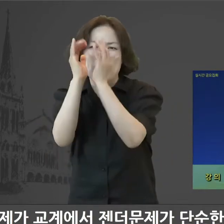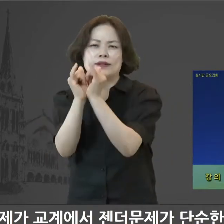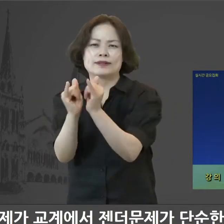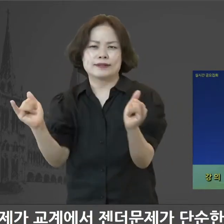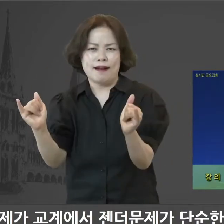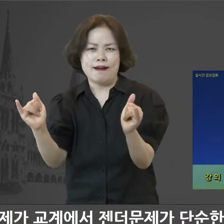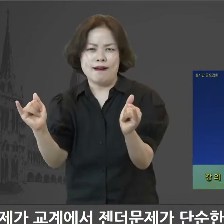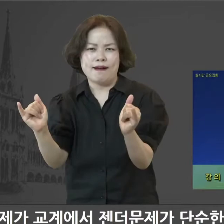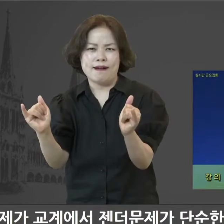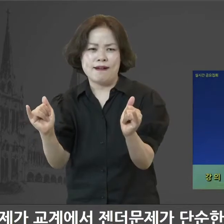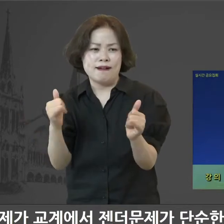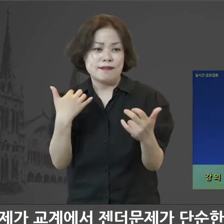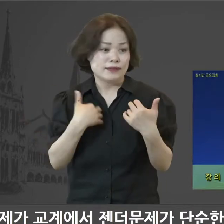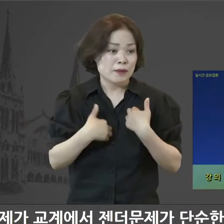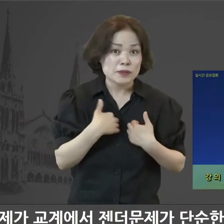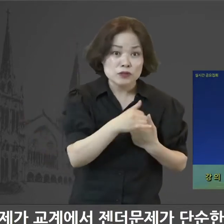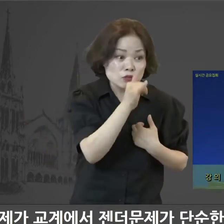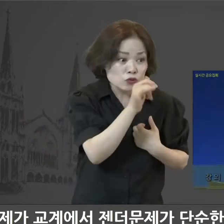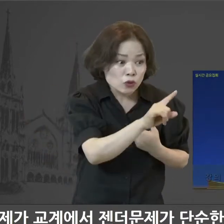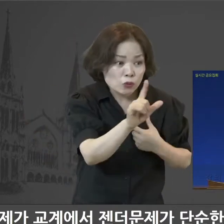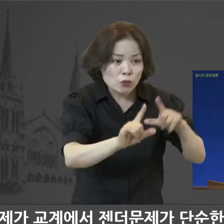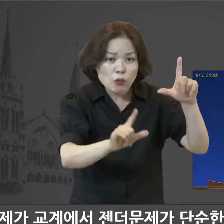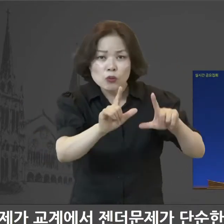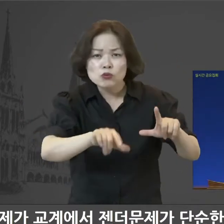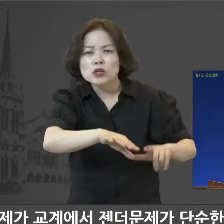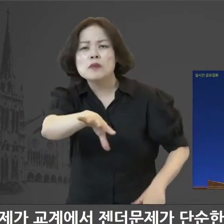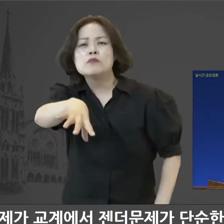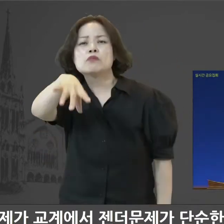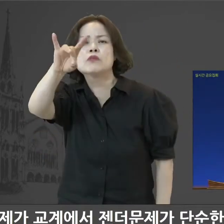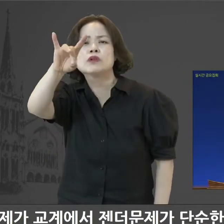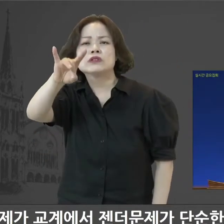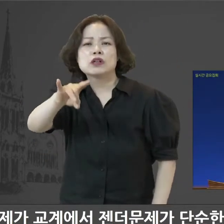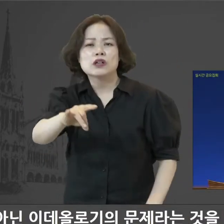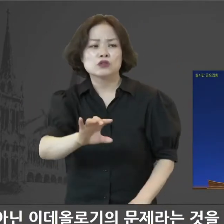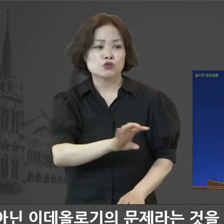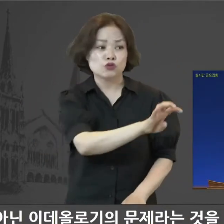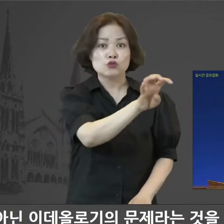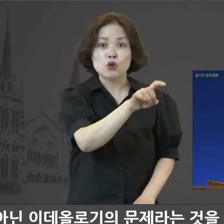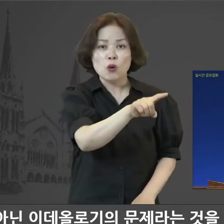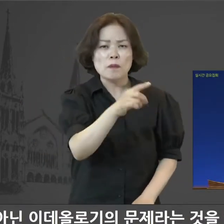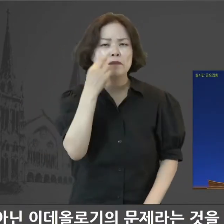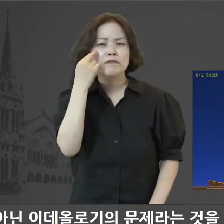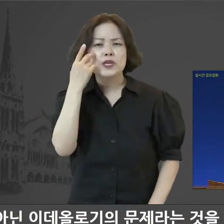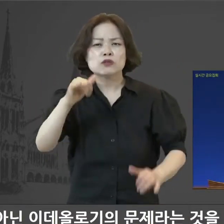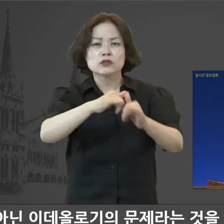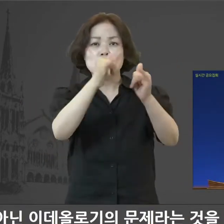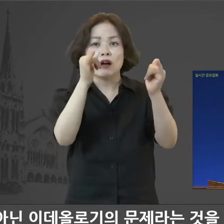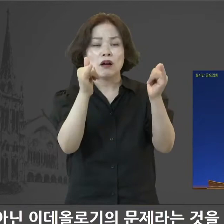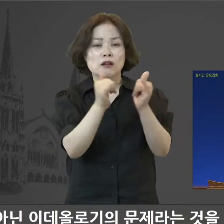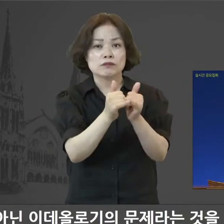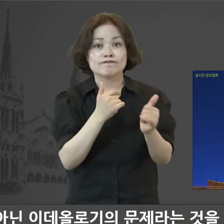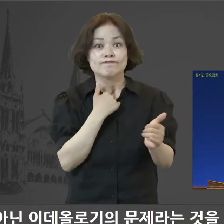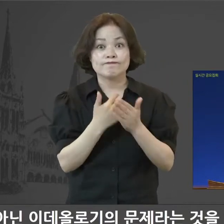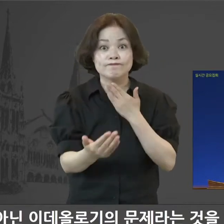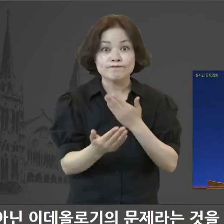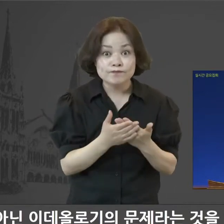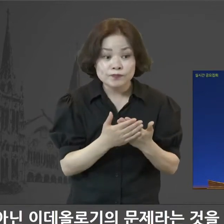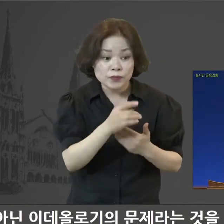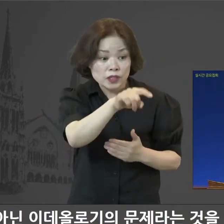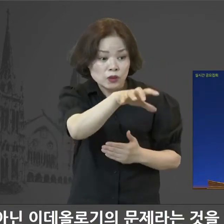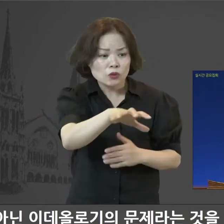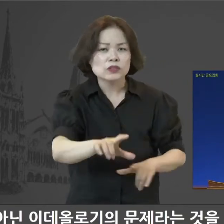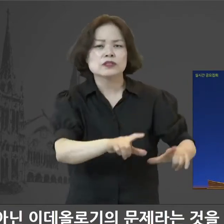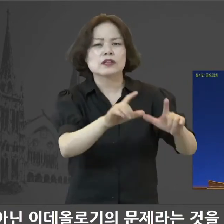그런데 재미있는 현상들이 있습니다. 우리보다 먼저 유럽이나 미국 사회는 이런 것들을 겪었죠. 그곳에